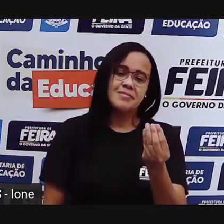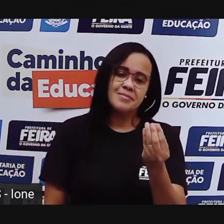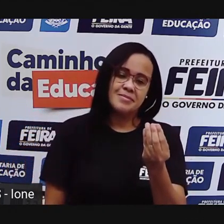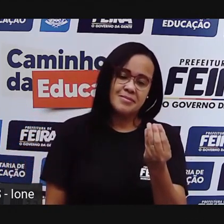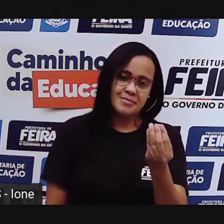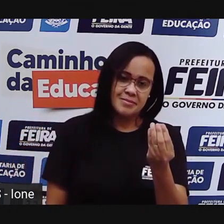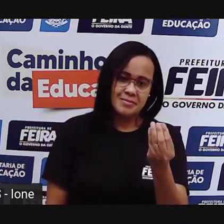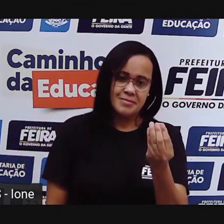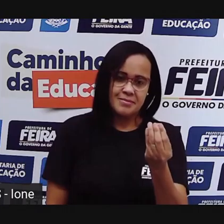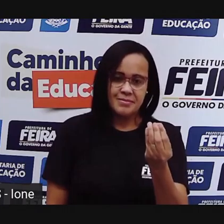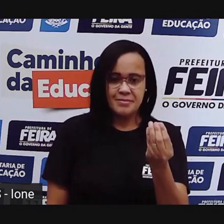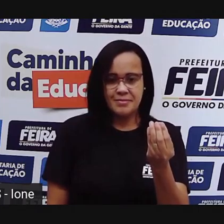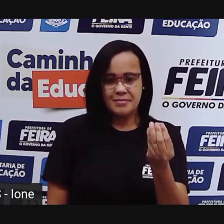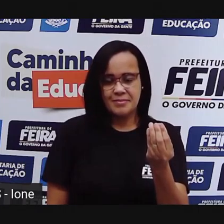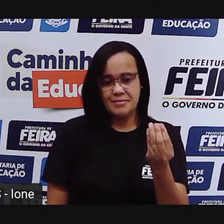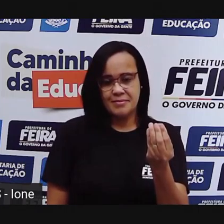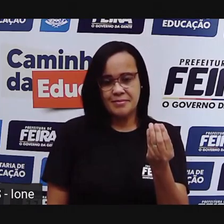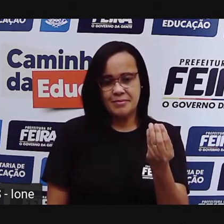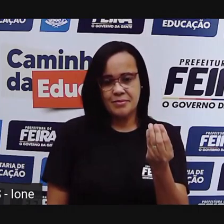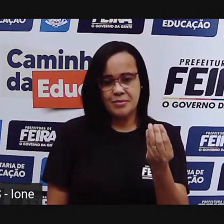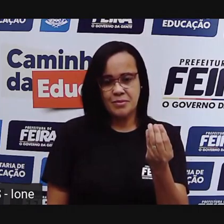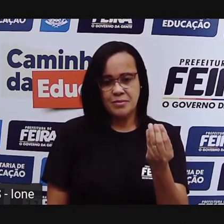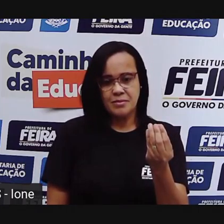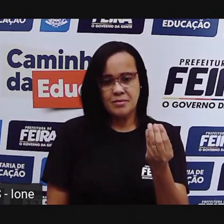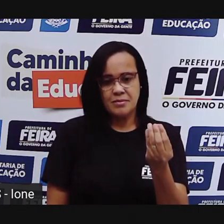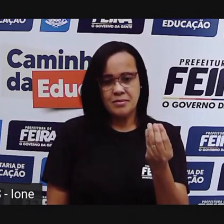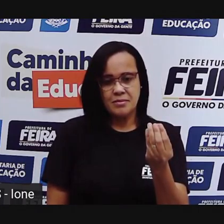Deixa eu colocar aqui em cima para vocês verem melhor.